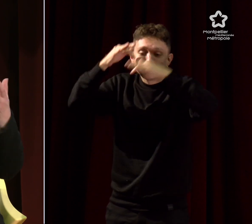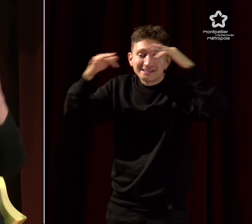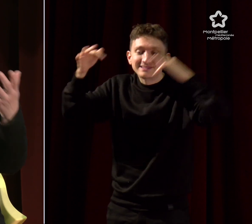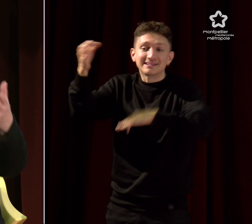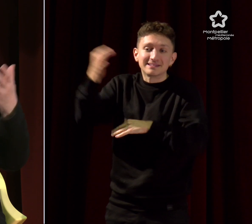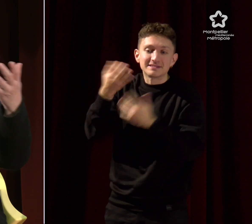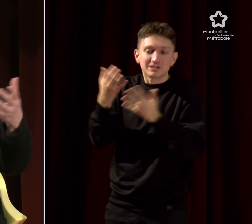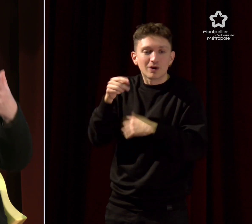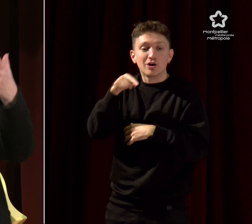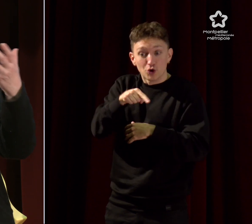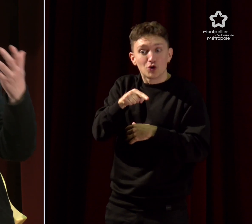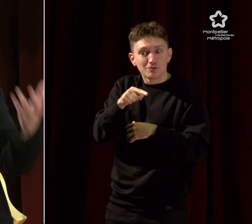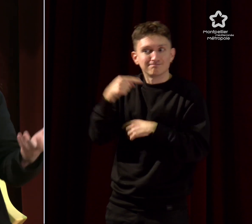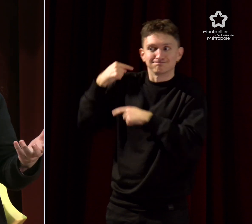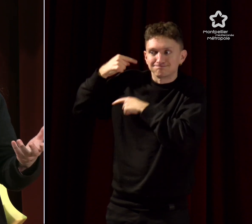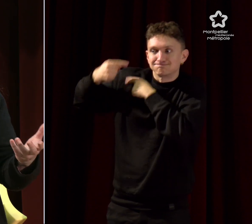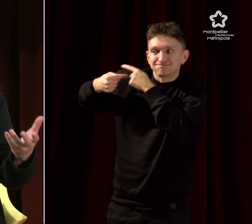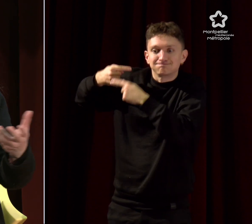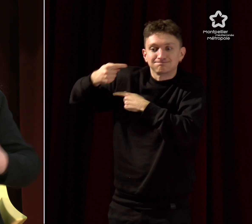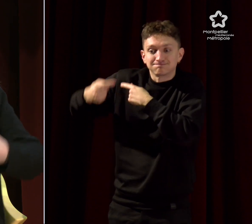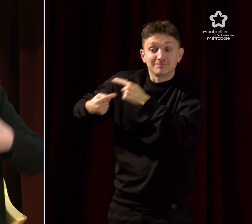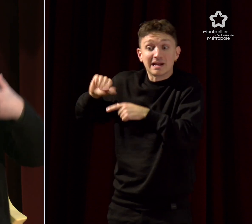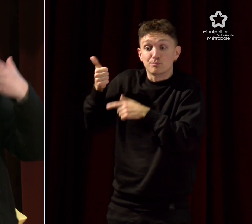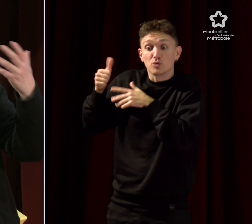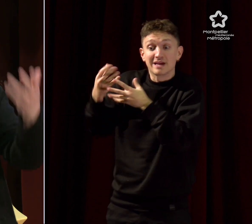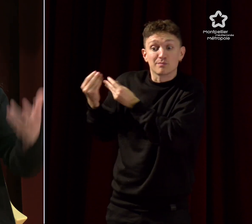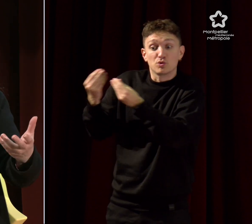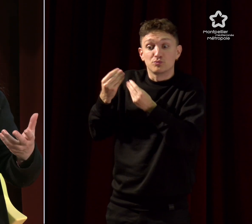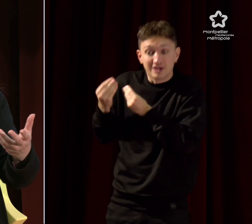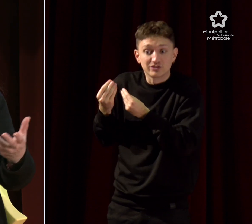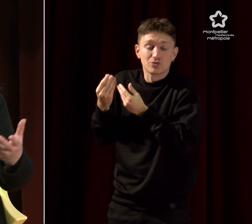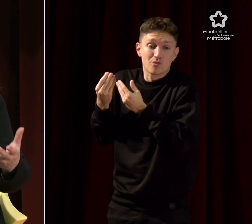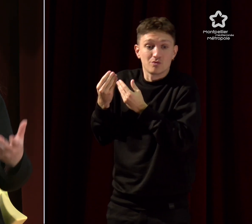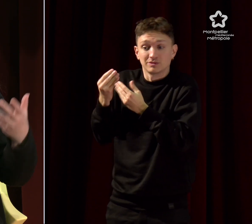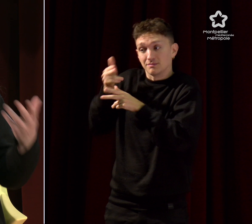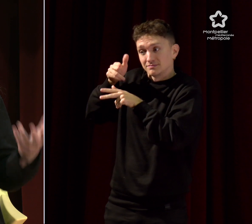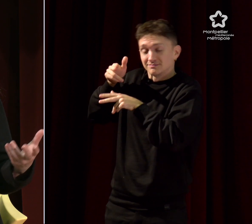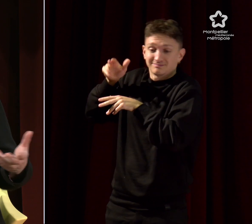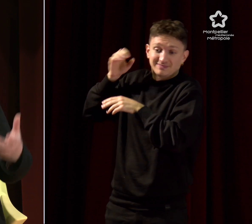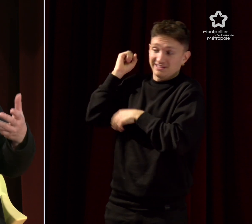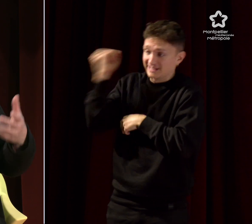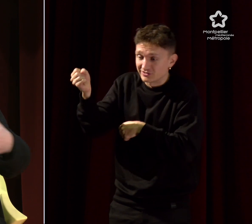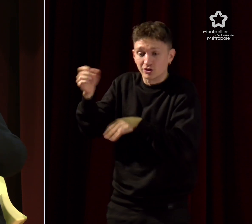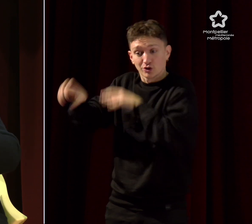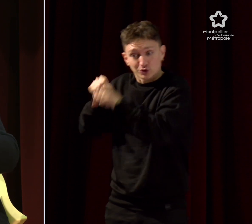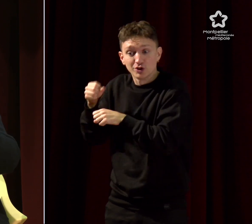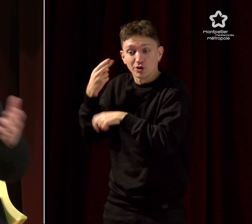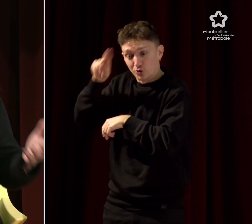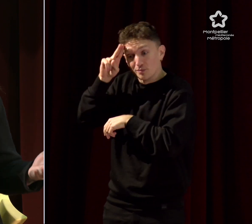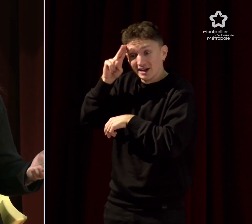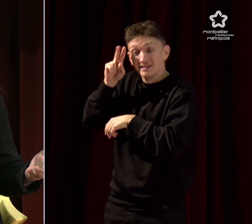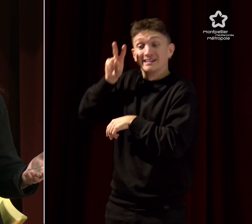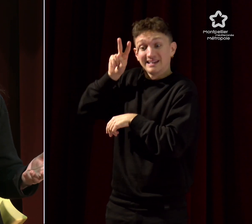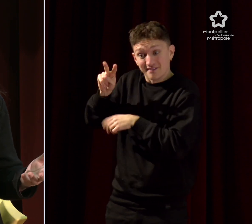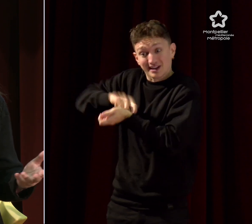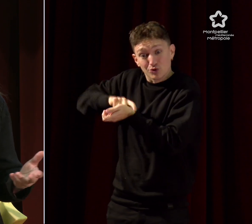des premiers chasseurs-cueilleurs européens, que eux c'était les vrais Européens et que après il y aurait eu